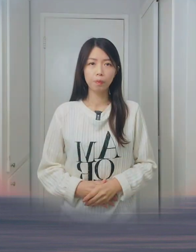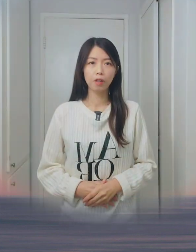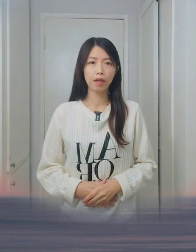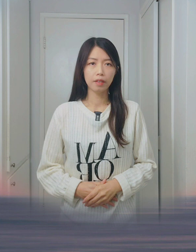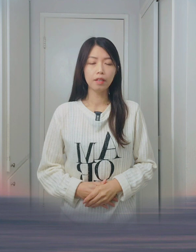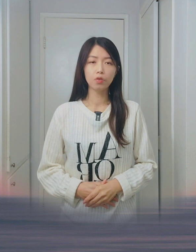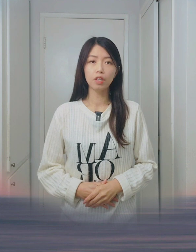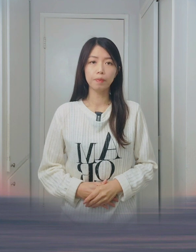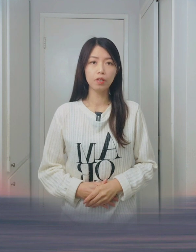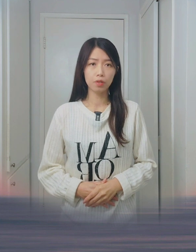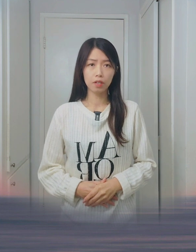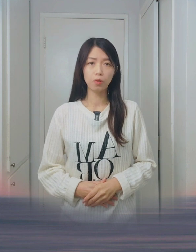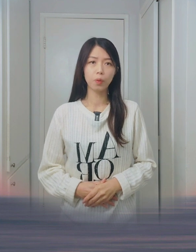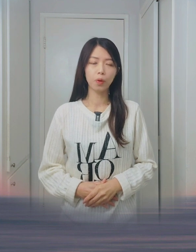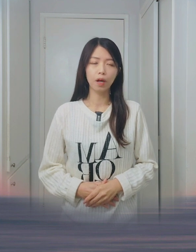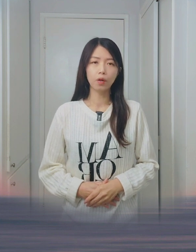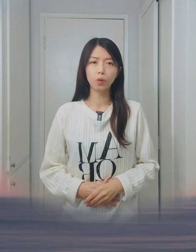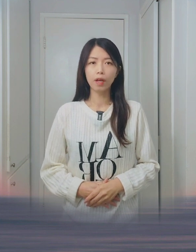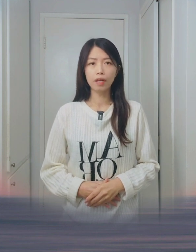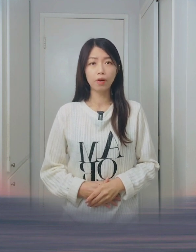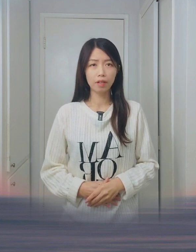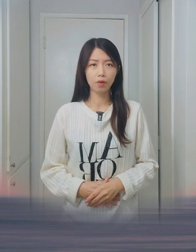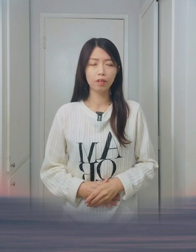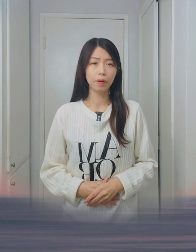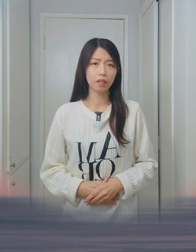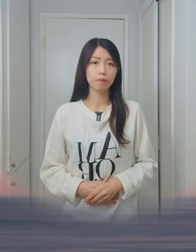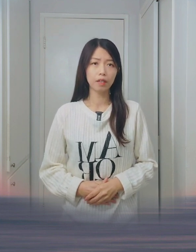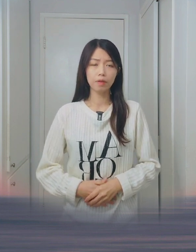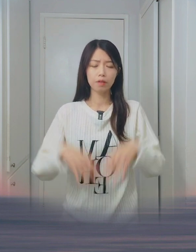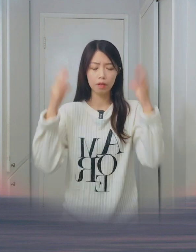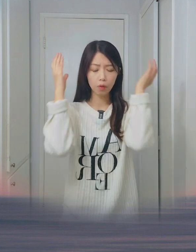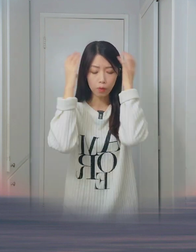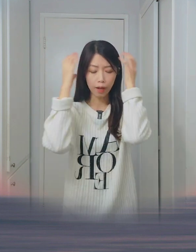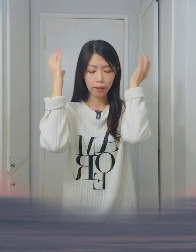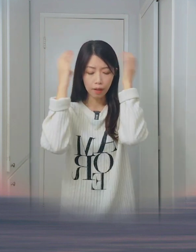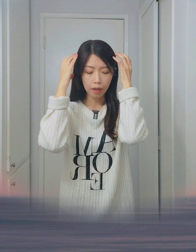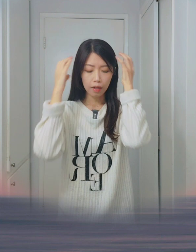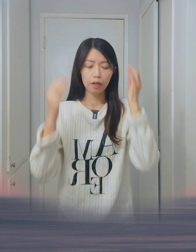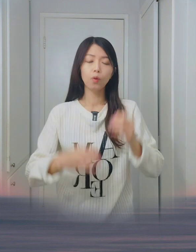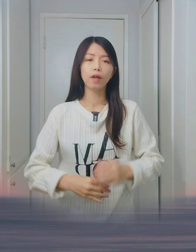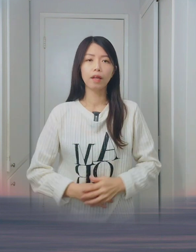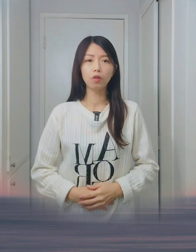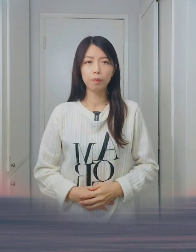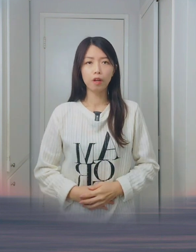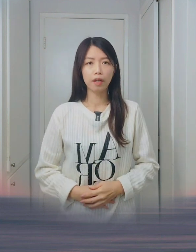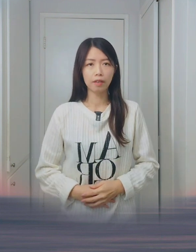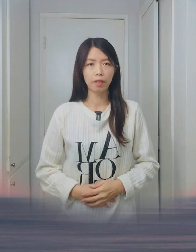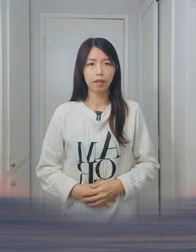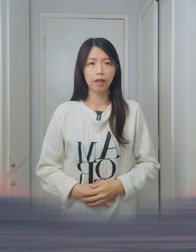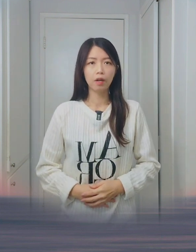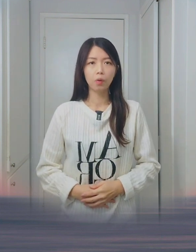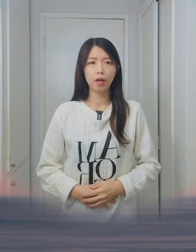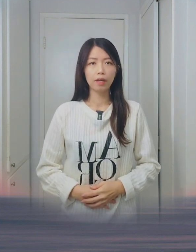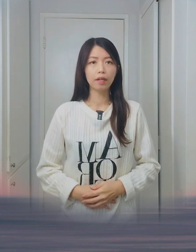고난의 뒤편에 있는 주님이 주실 축복. 고난이라고 한 뜻의 수어는 방금 말씀드렸죠. 고난의 뒤편에